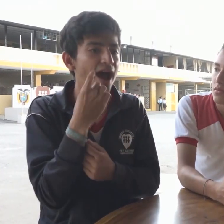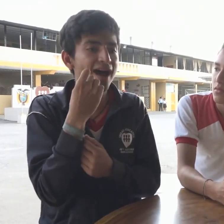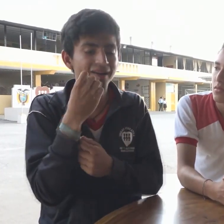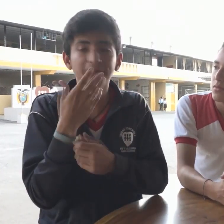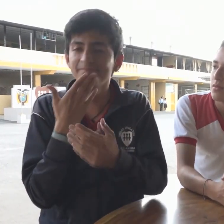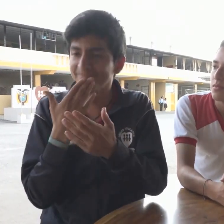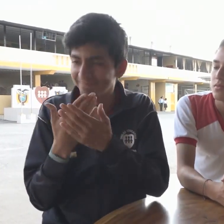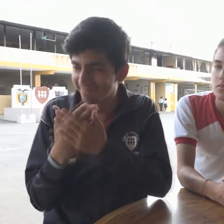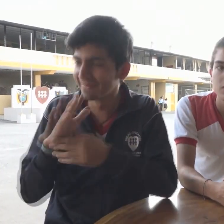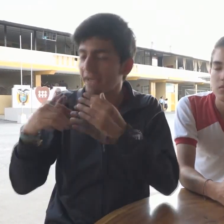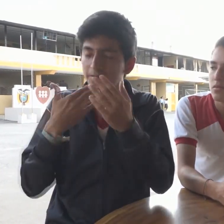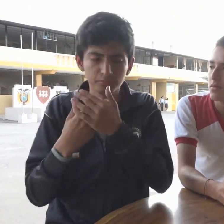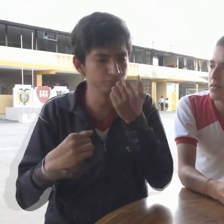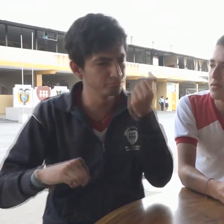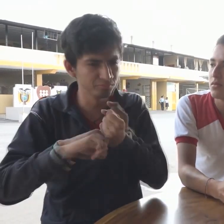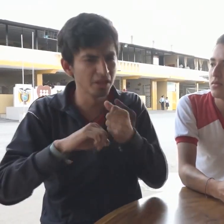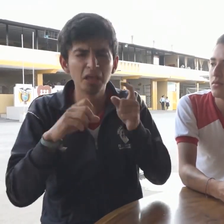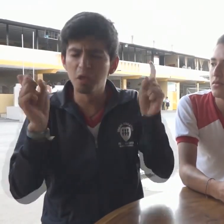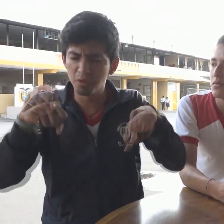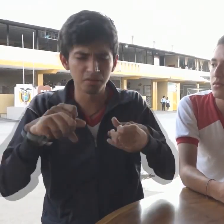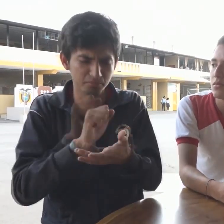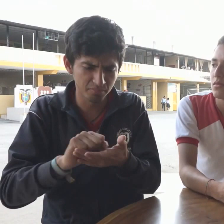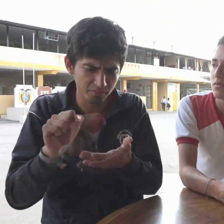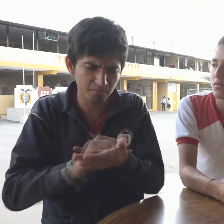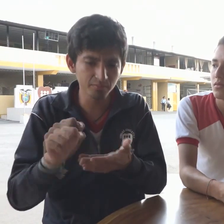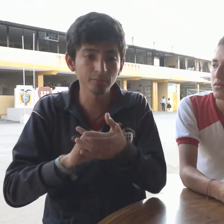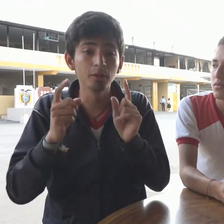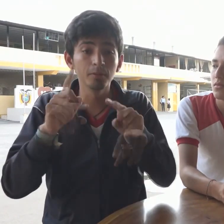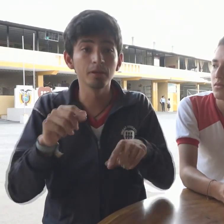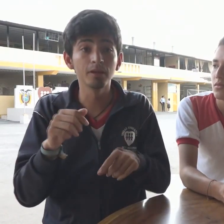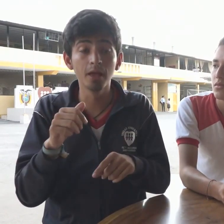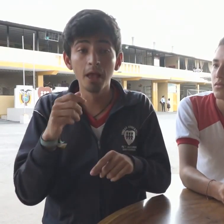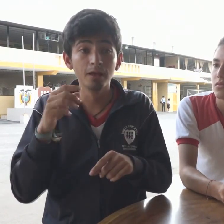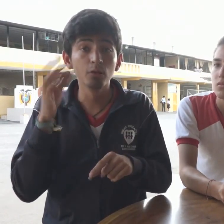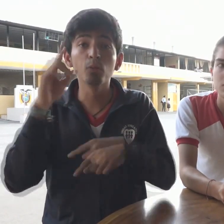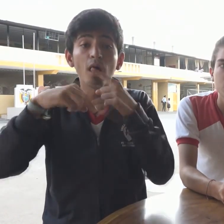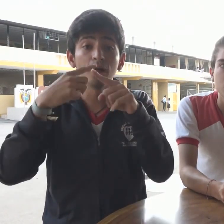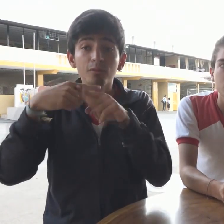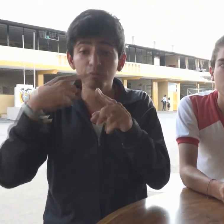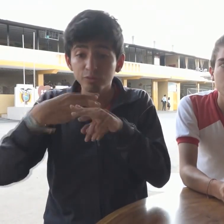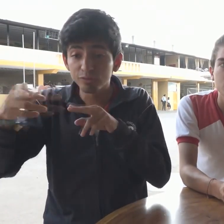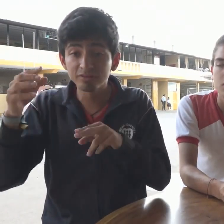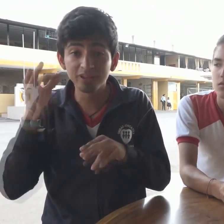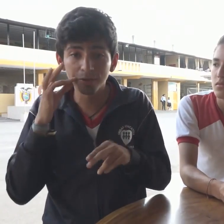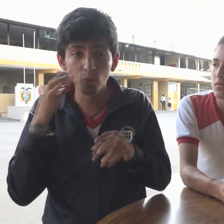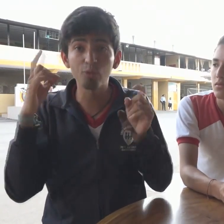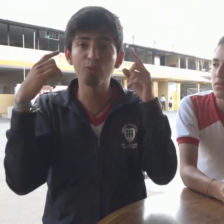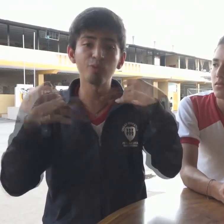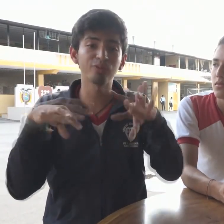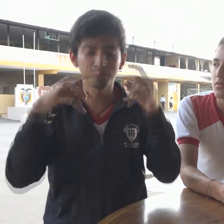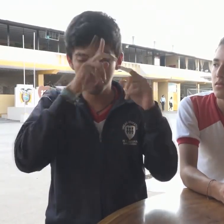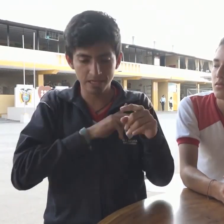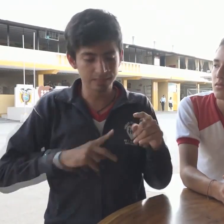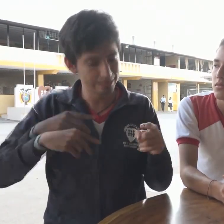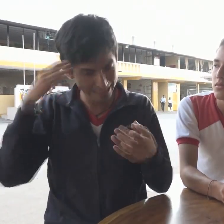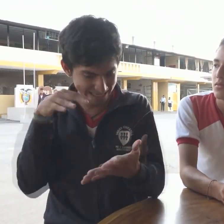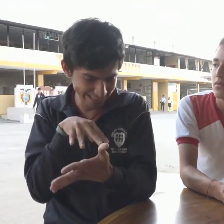Y nosotros, cuando no entendemos, ellos nos deletrean, me explican y bueno, ahora sí entiendo y les agradezco.